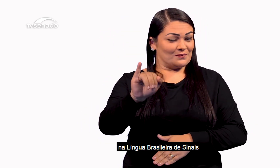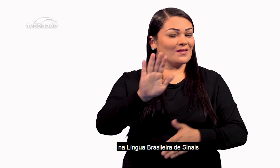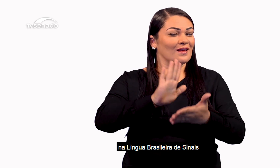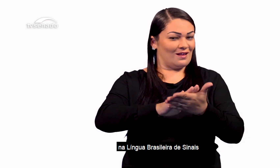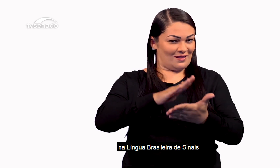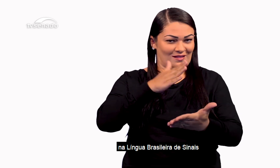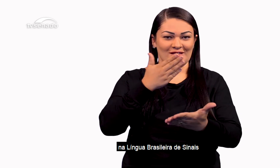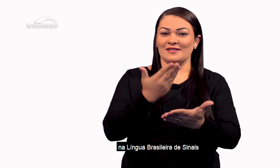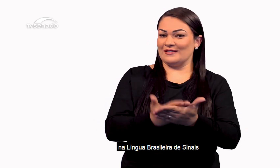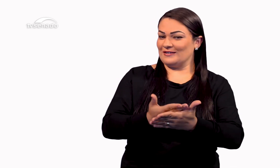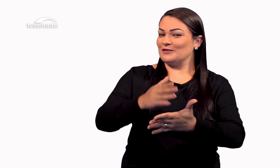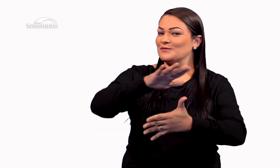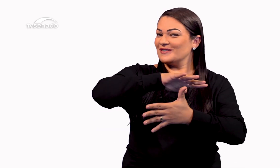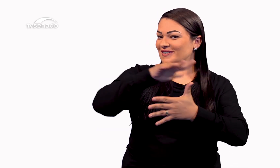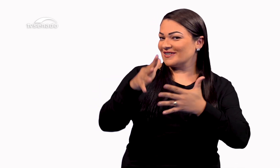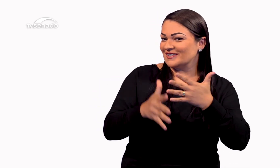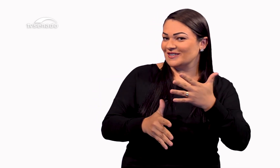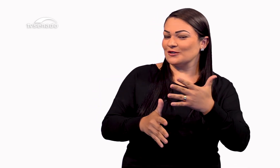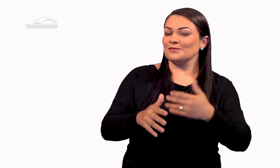sinais